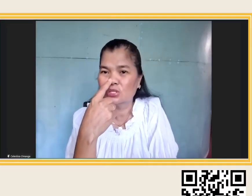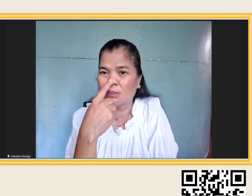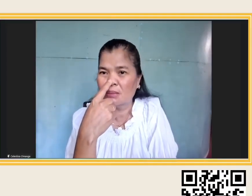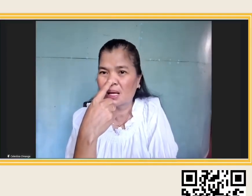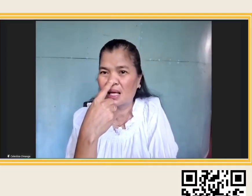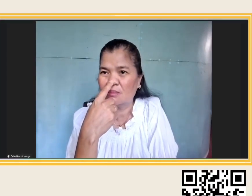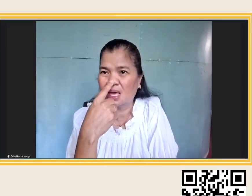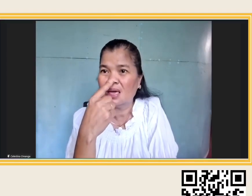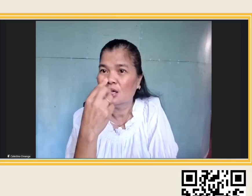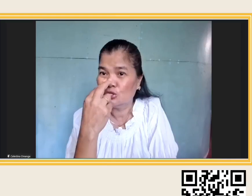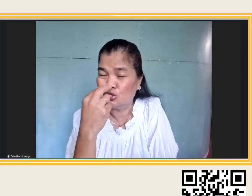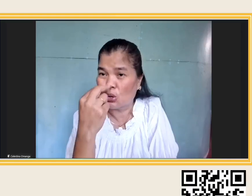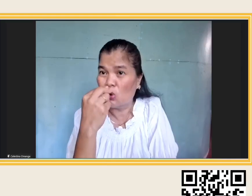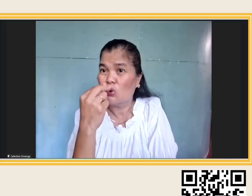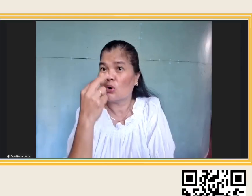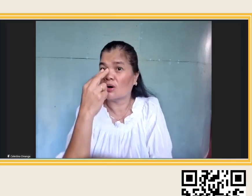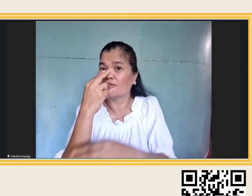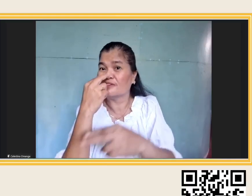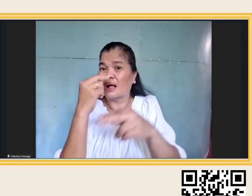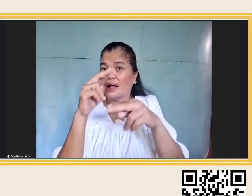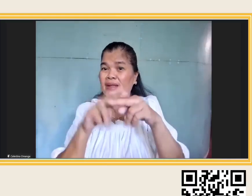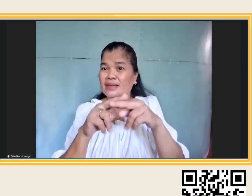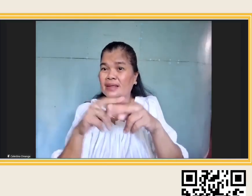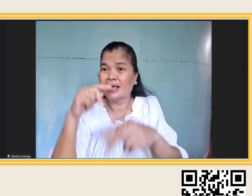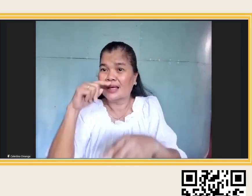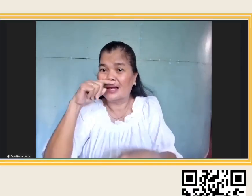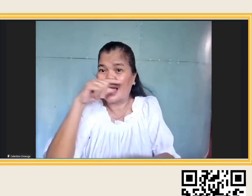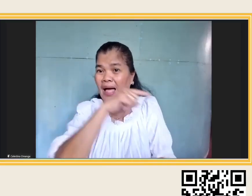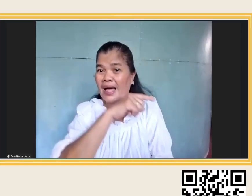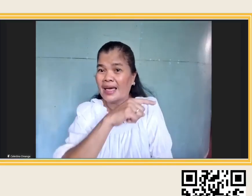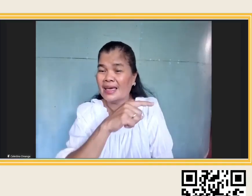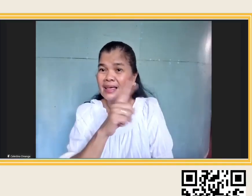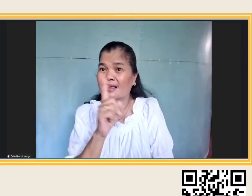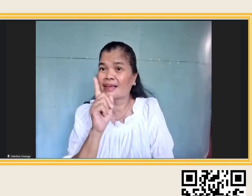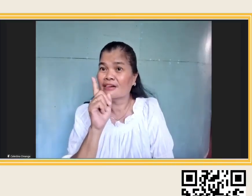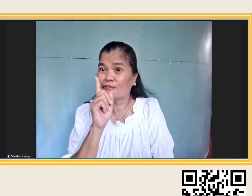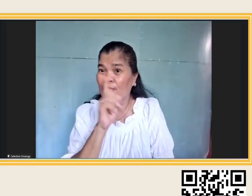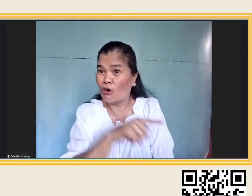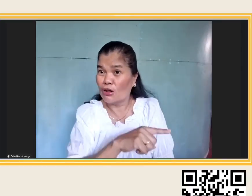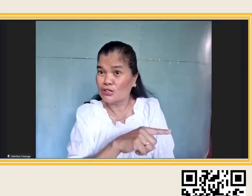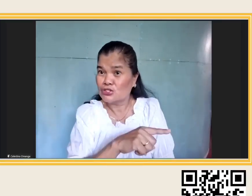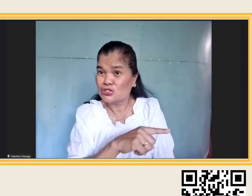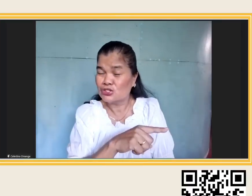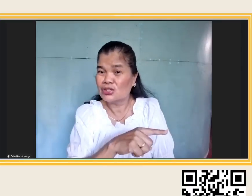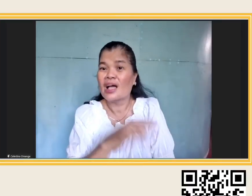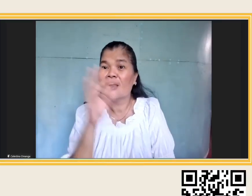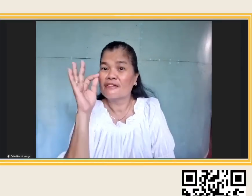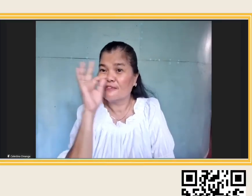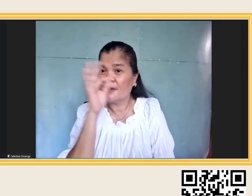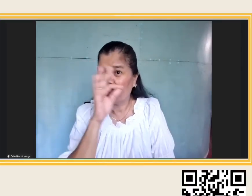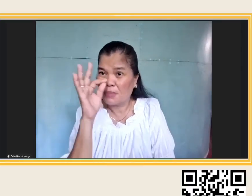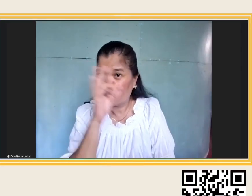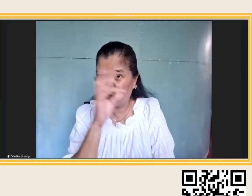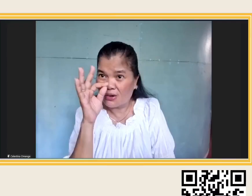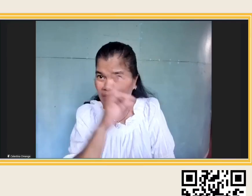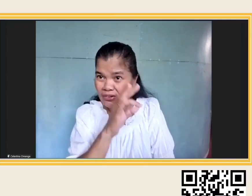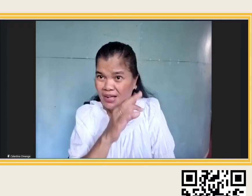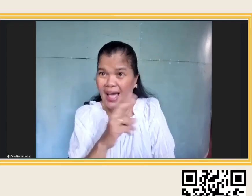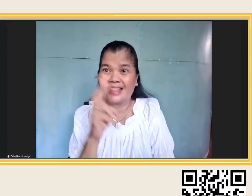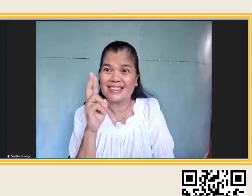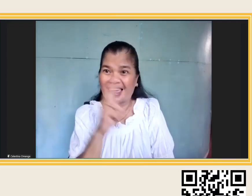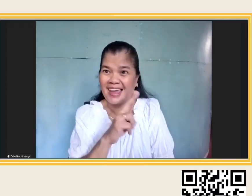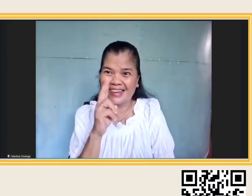Sa nose naman marami. Joke or fun, lie, false,